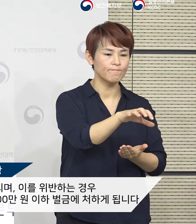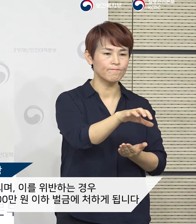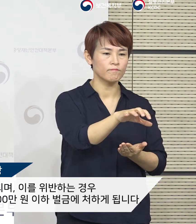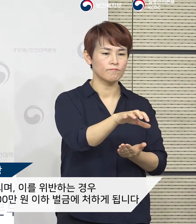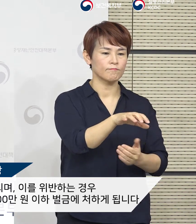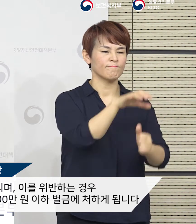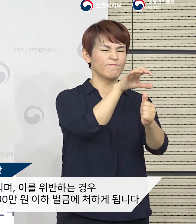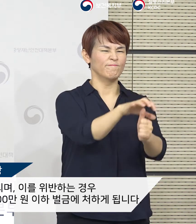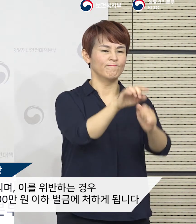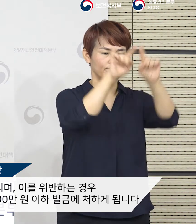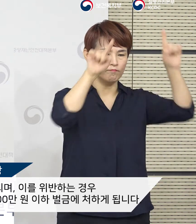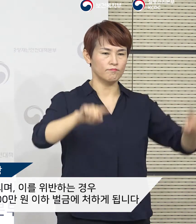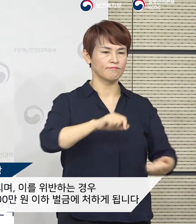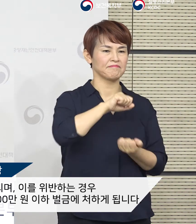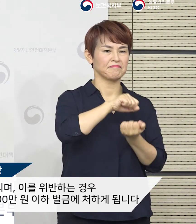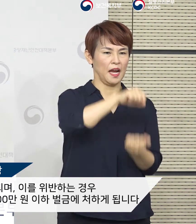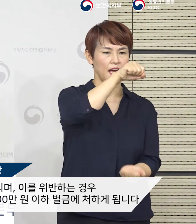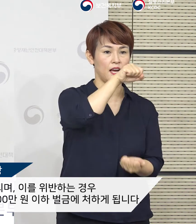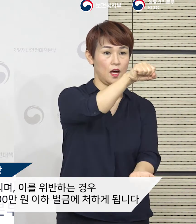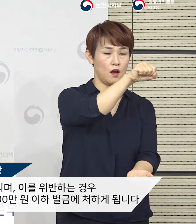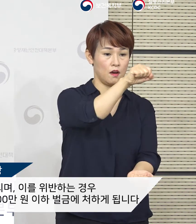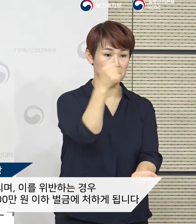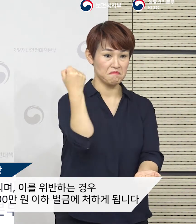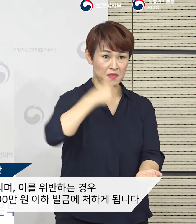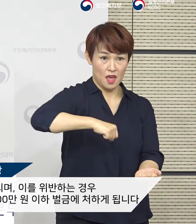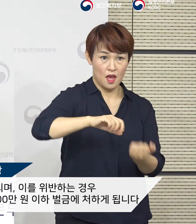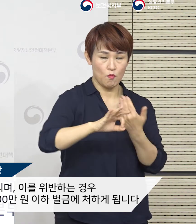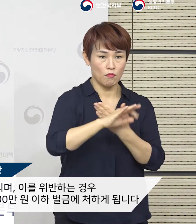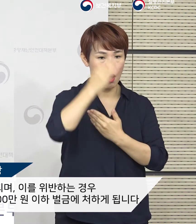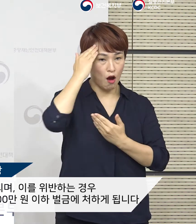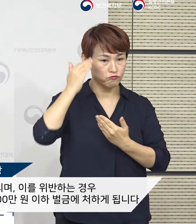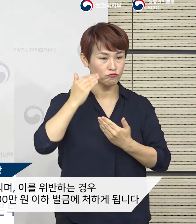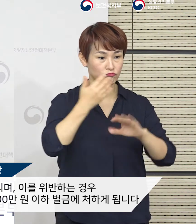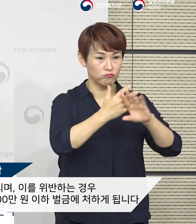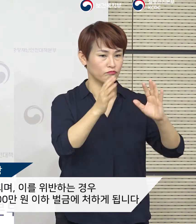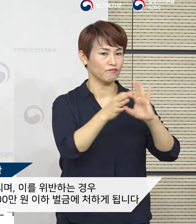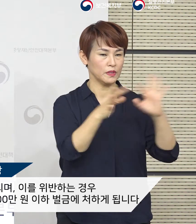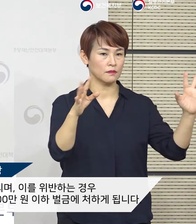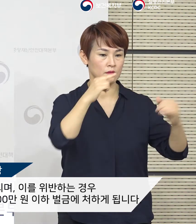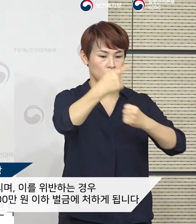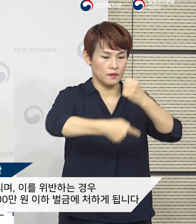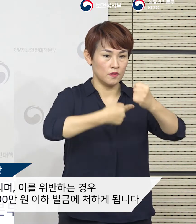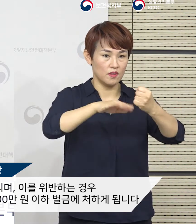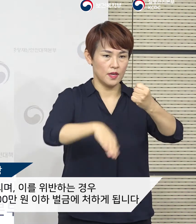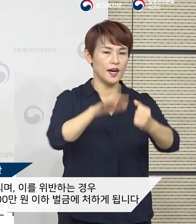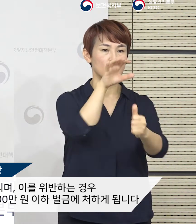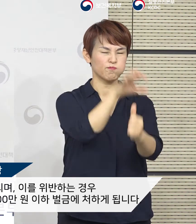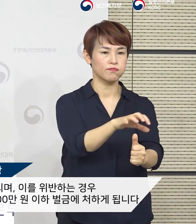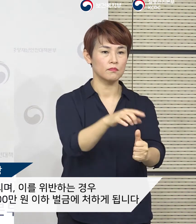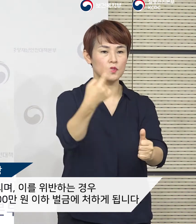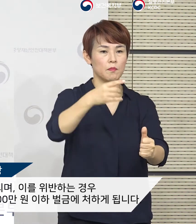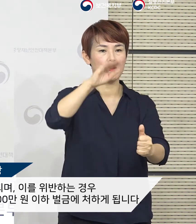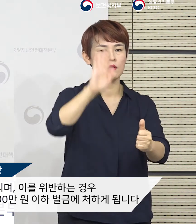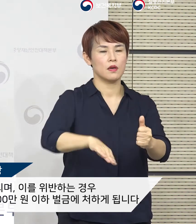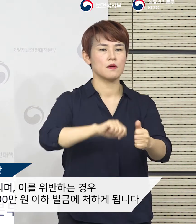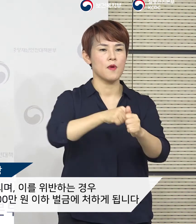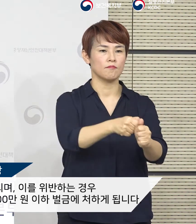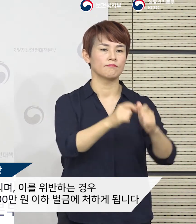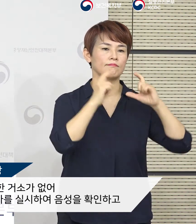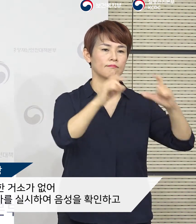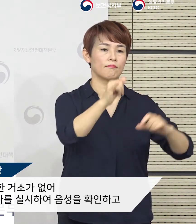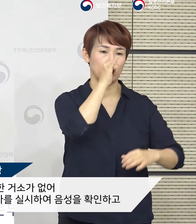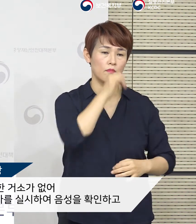통지서가 발부되며 이를 위반하는 경우 내 외국인을 막론하고 1년 이하 징역 또는 1천만 원 이하 벌금에 처하게